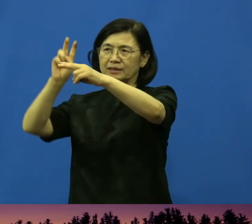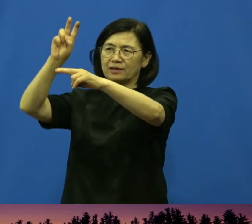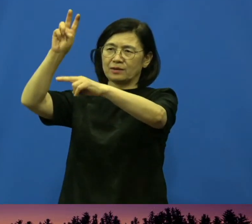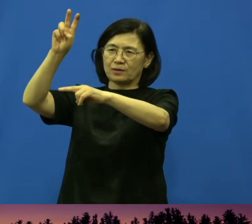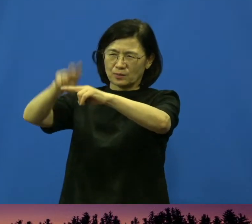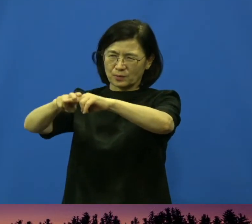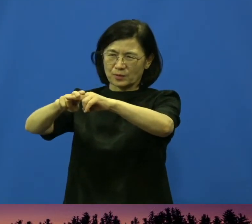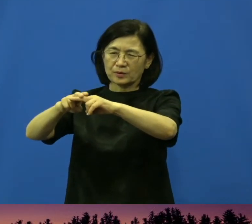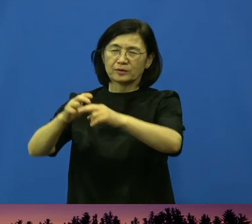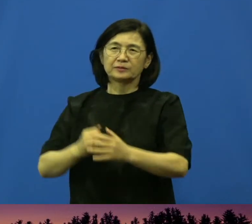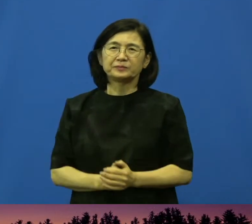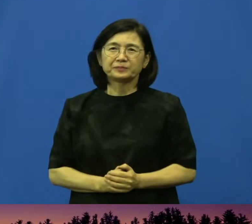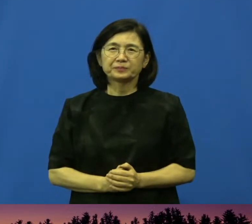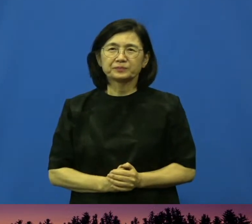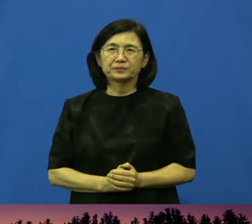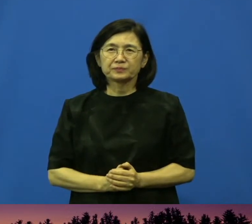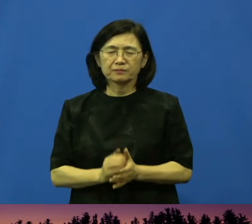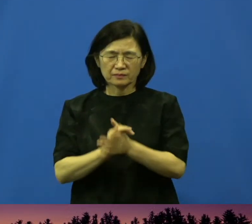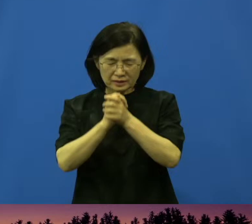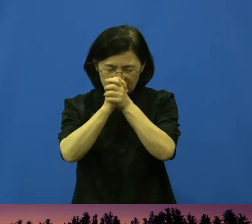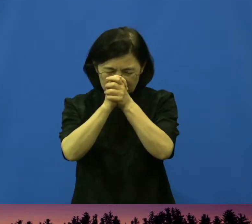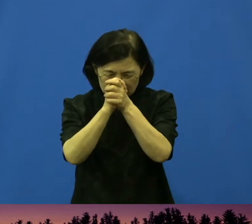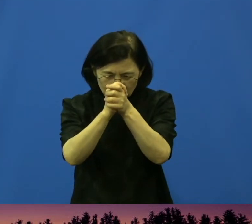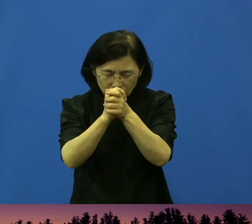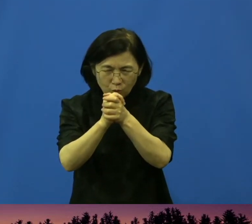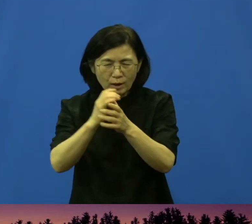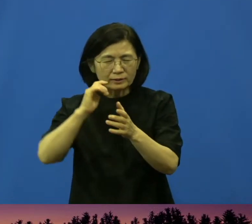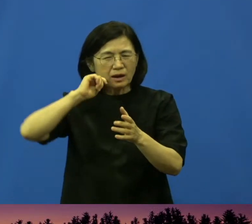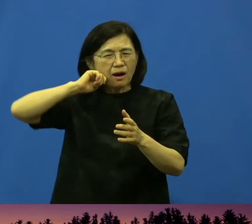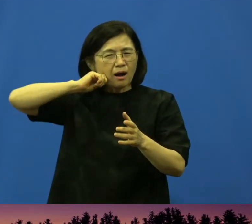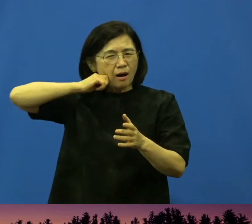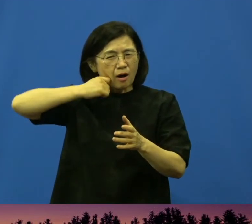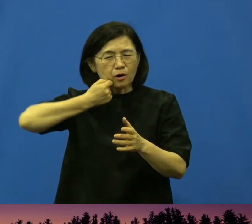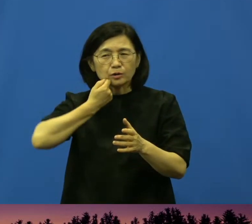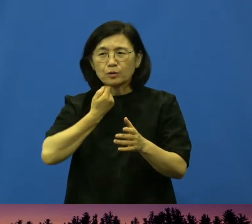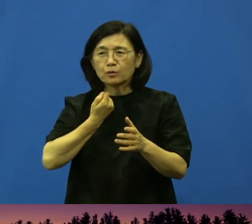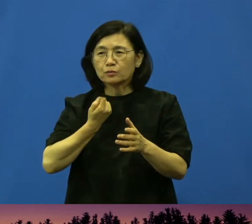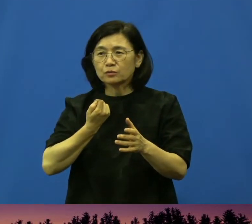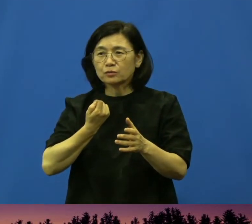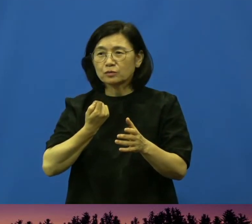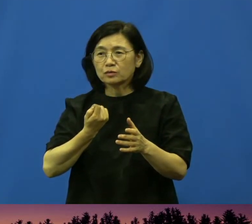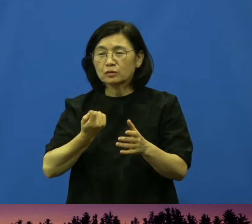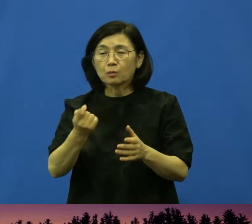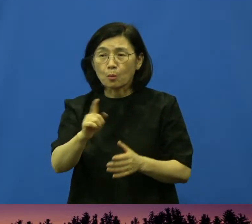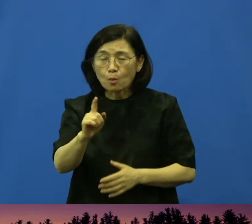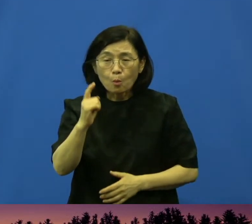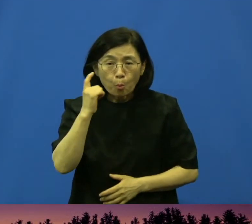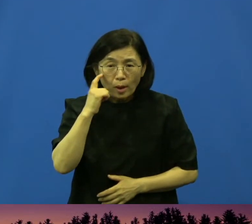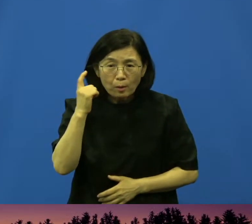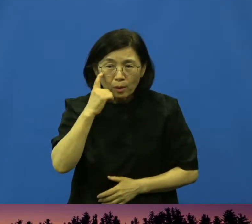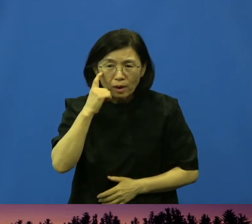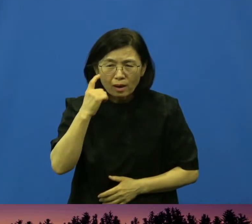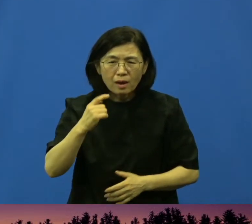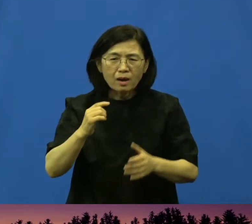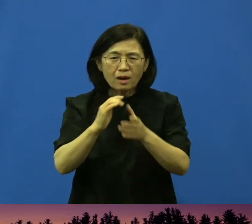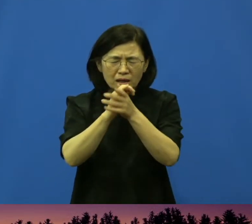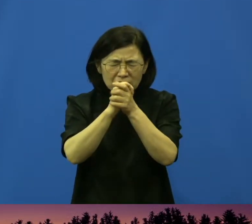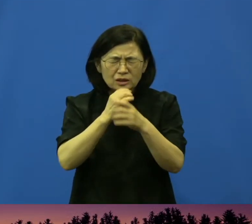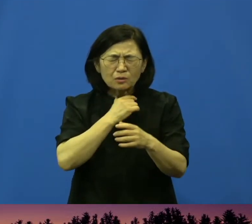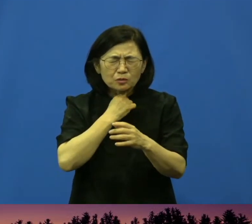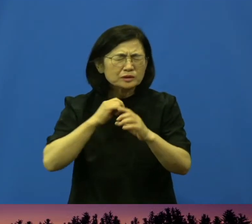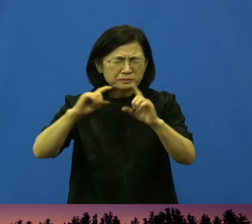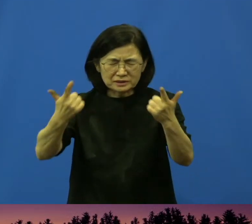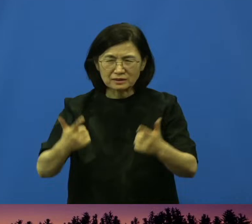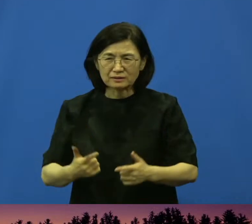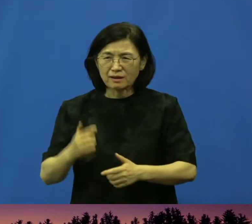그래서 여러분, 기도한다는 게 어려운 이유가 뭐냐면 기도 안 하고 싶어요. 인간의, 가능하면 하나님 앞에 빌고 싶지